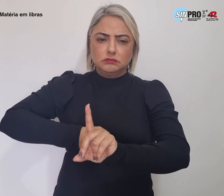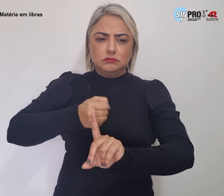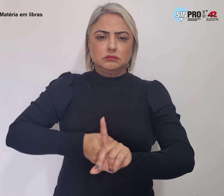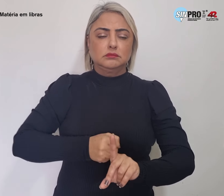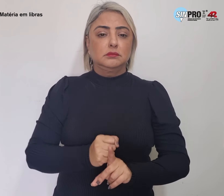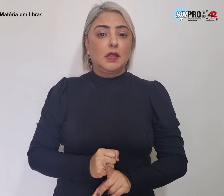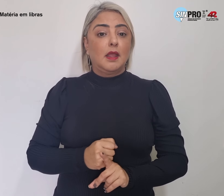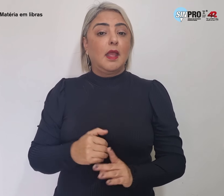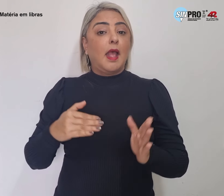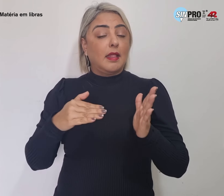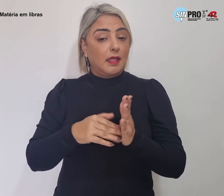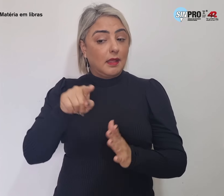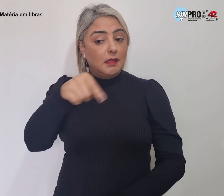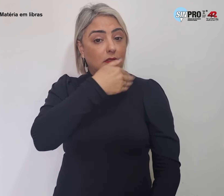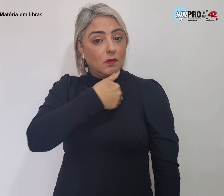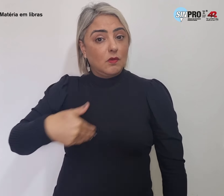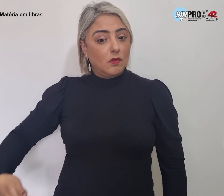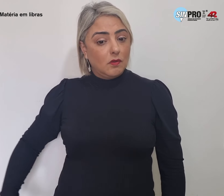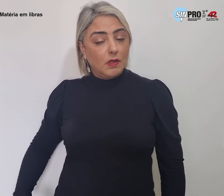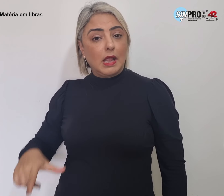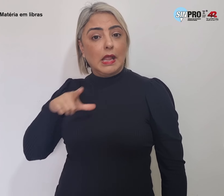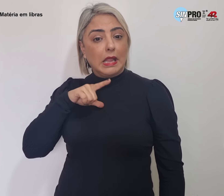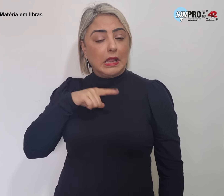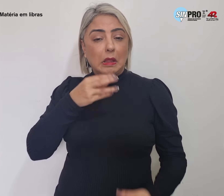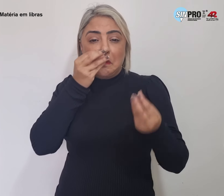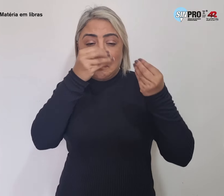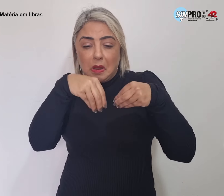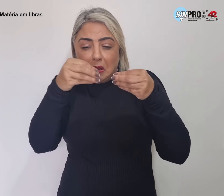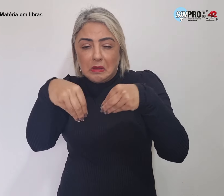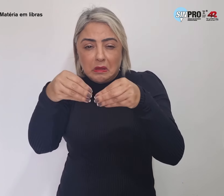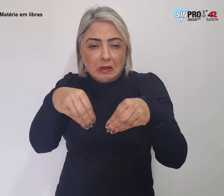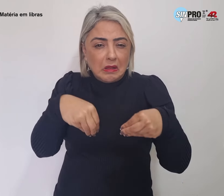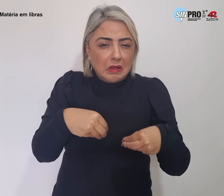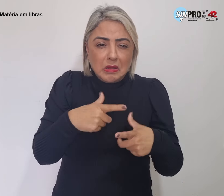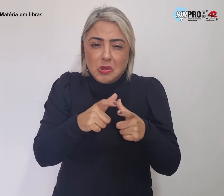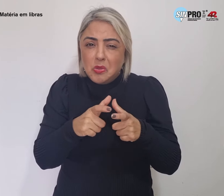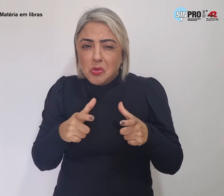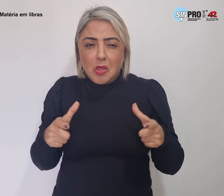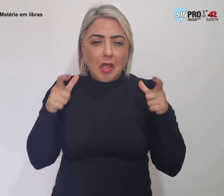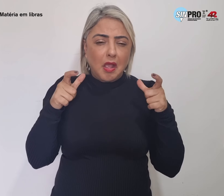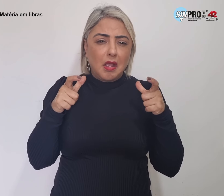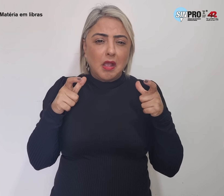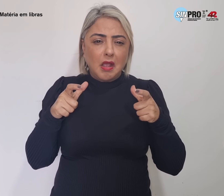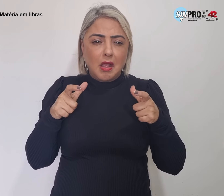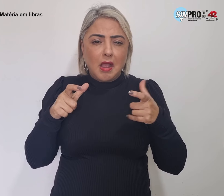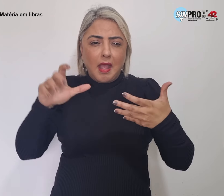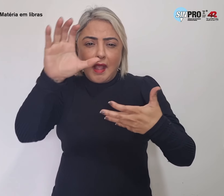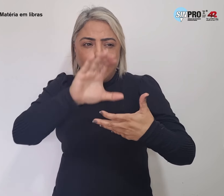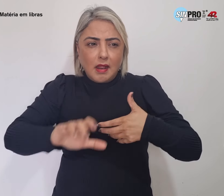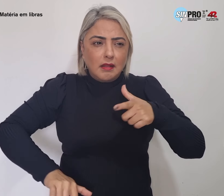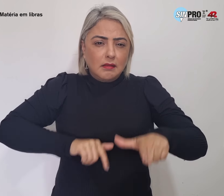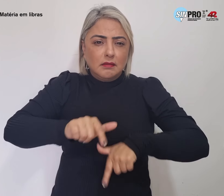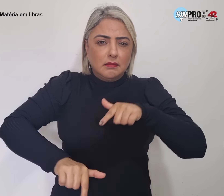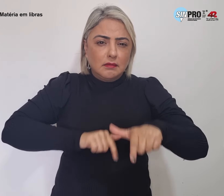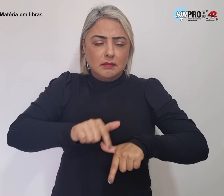que esse governo, que tem prejudicado imensamente a classe trabalhadora, que aumentou o